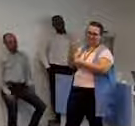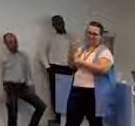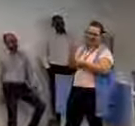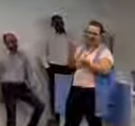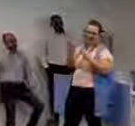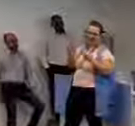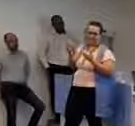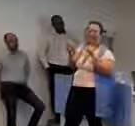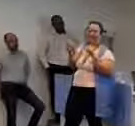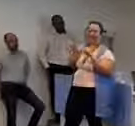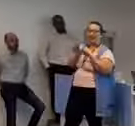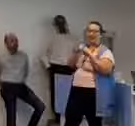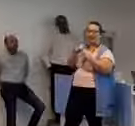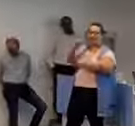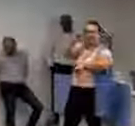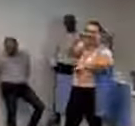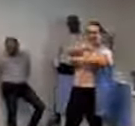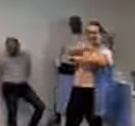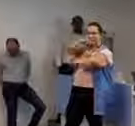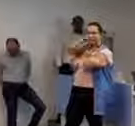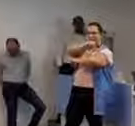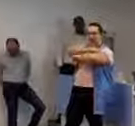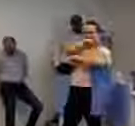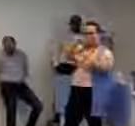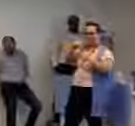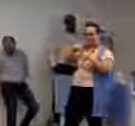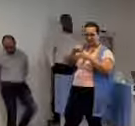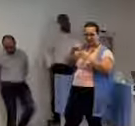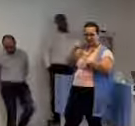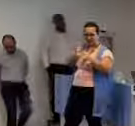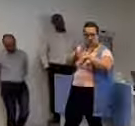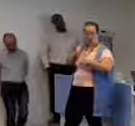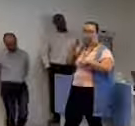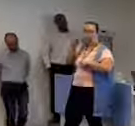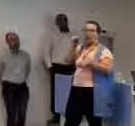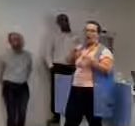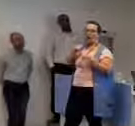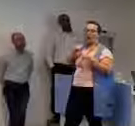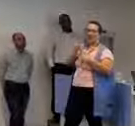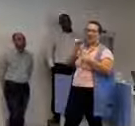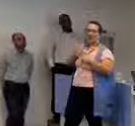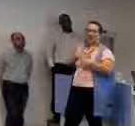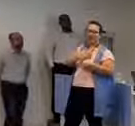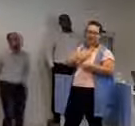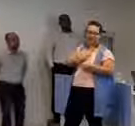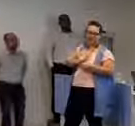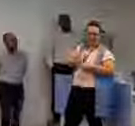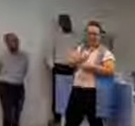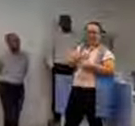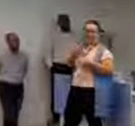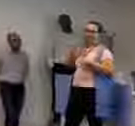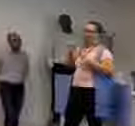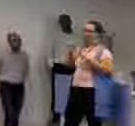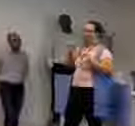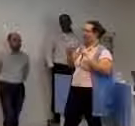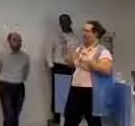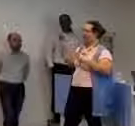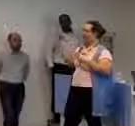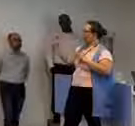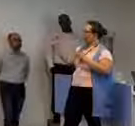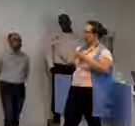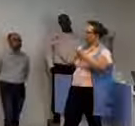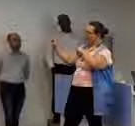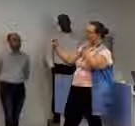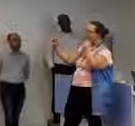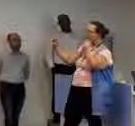além de ser complicado depois de estar explicando o fato de você estar produzindo algo que você nunca fez, o seu cliente, ele acha que ele pode chegar